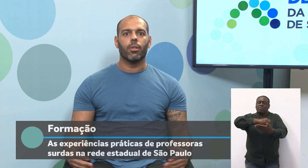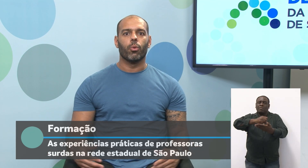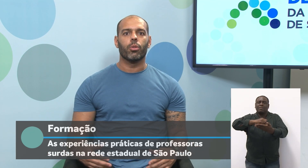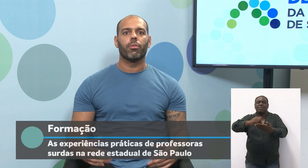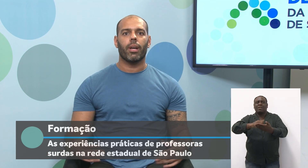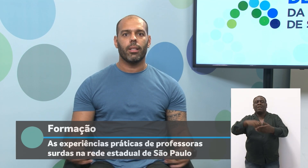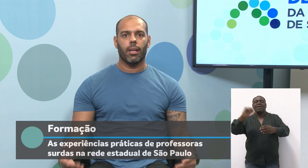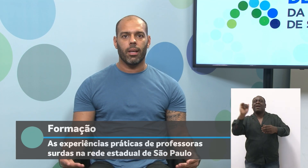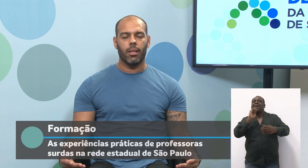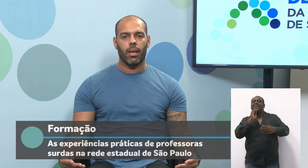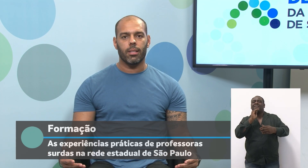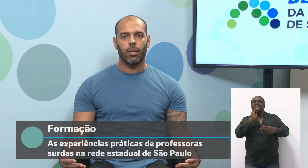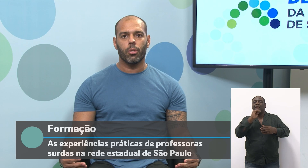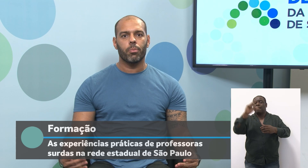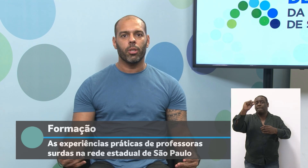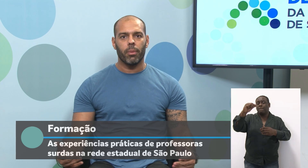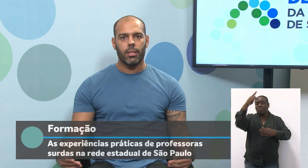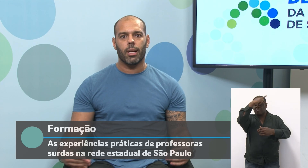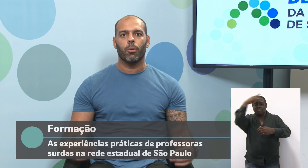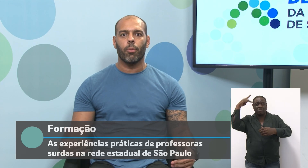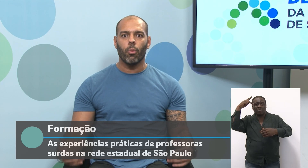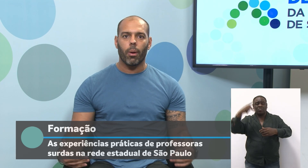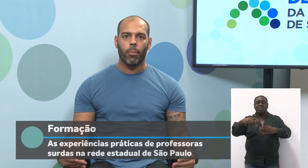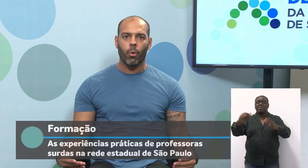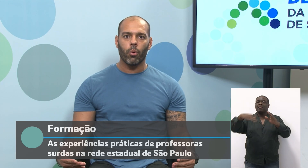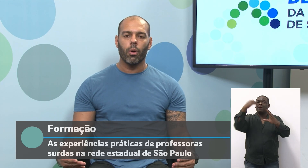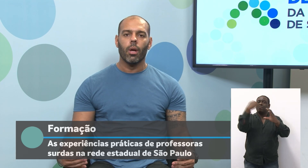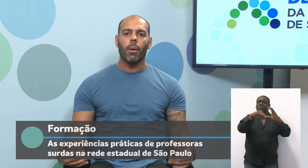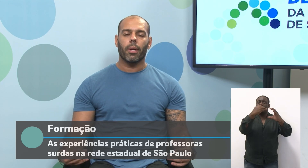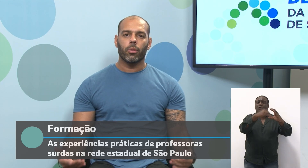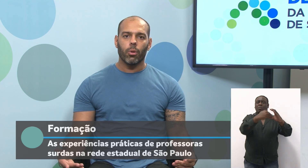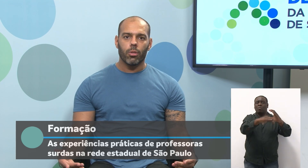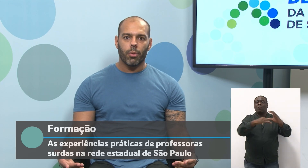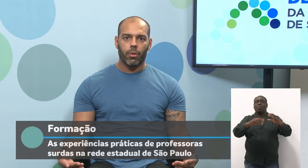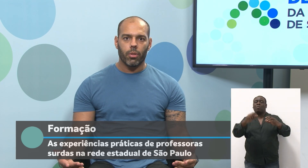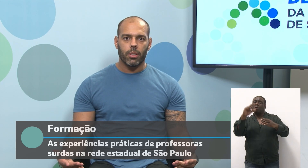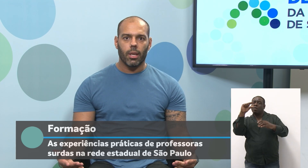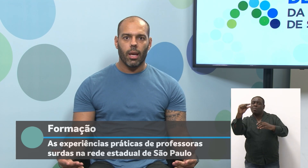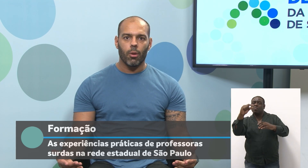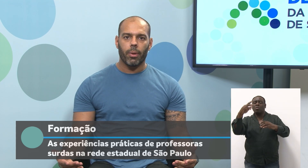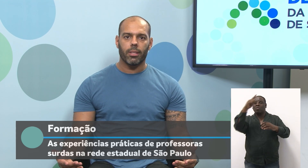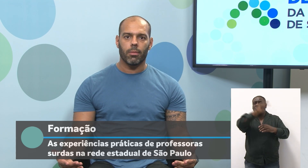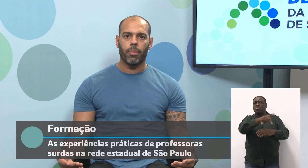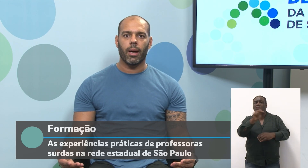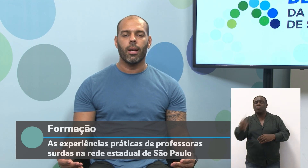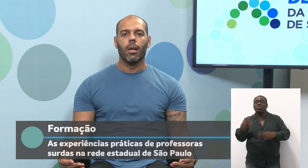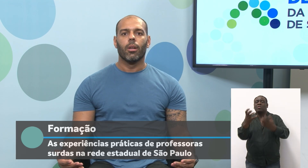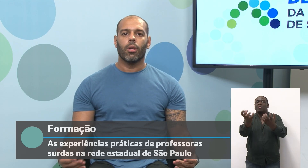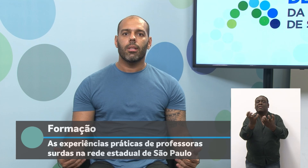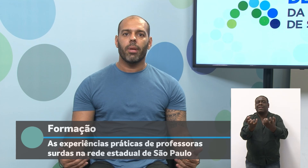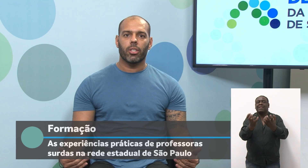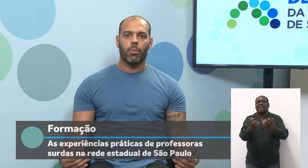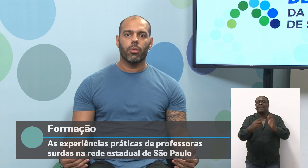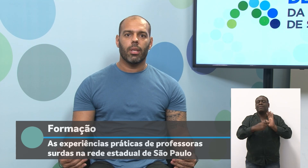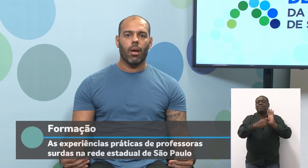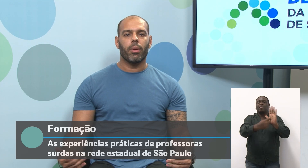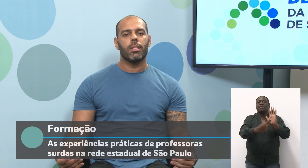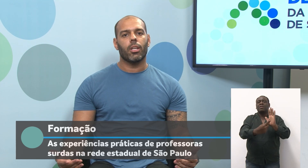esse curso vai estar aí sendo disponibilizado pouco a pouco para todos os professores que queiram participar. Nós também achamos que é uma